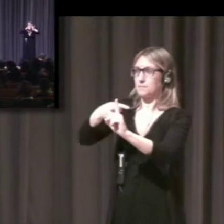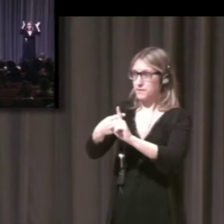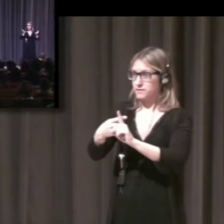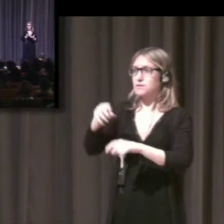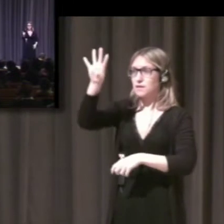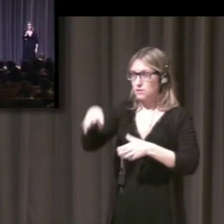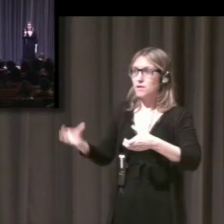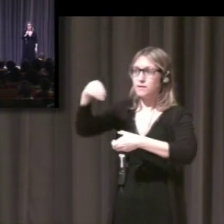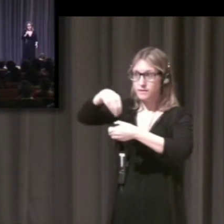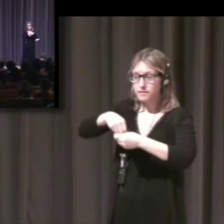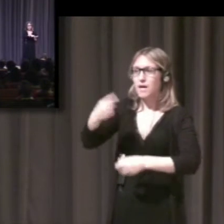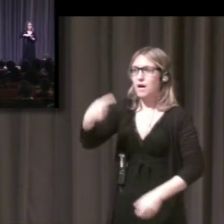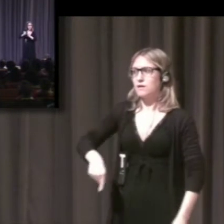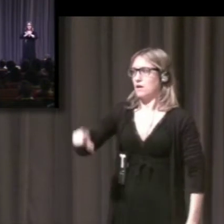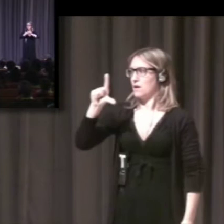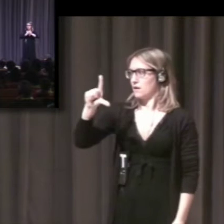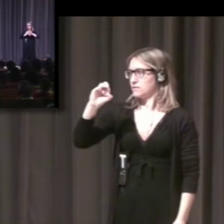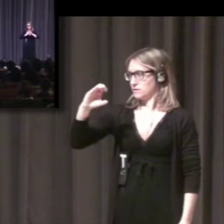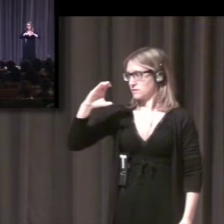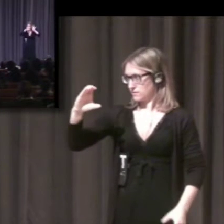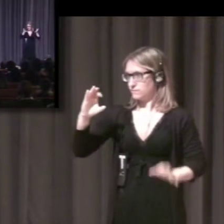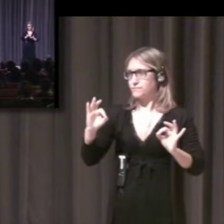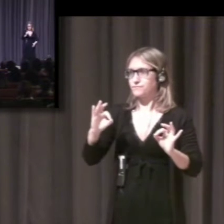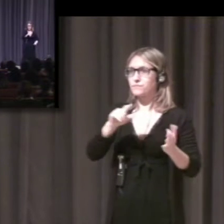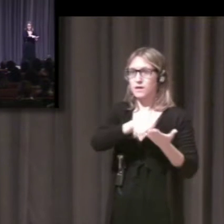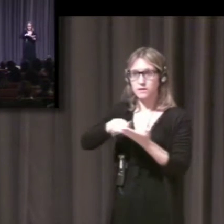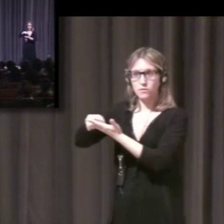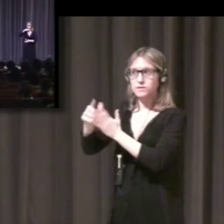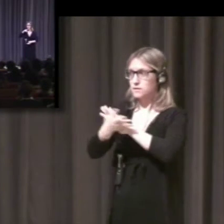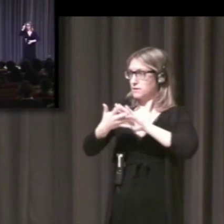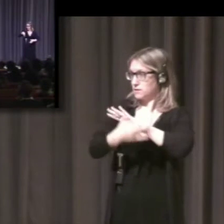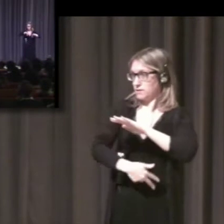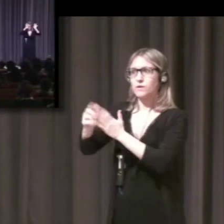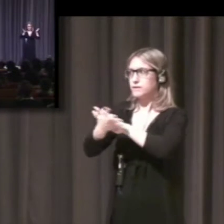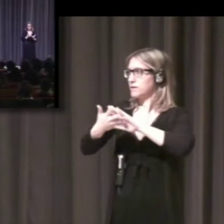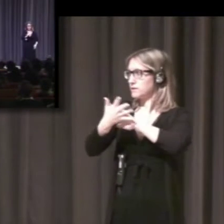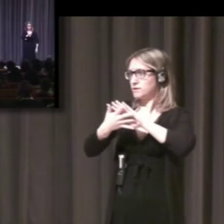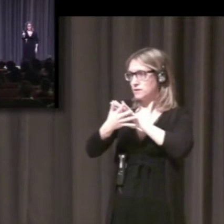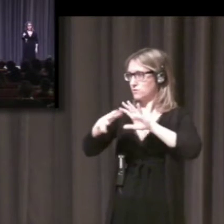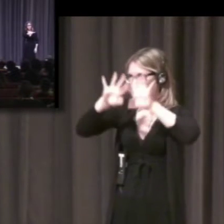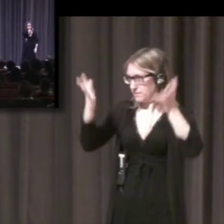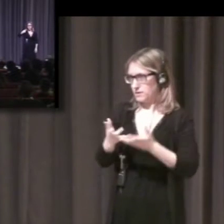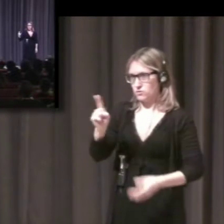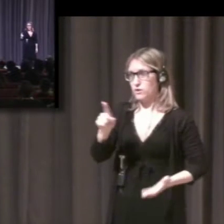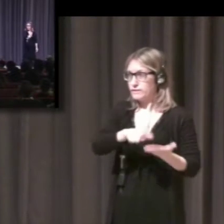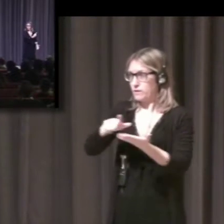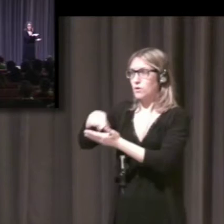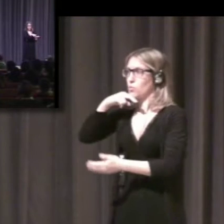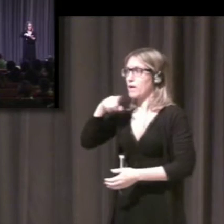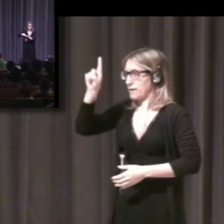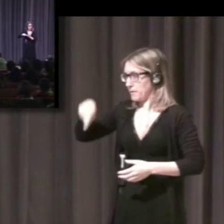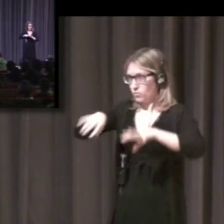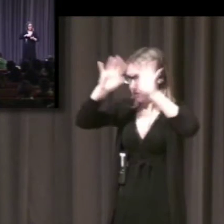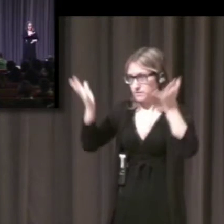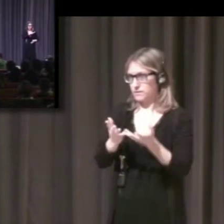no són tampoc universals les altres llengües sinó que tots parlem les nostres llengües que són pròpies